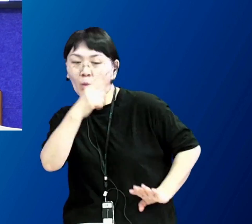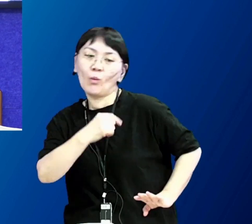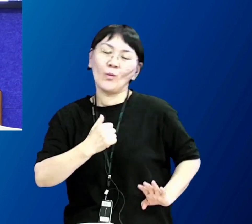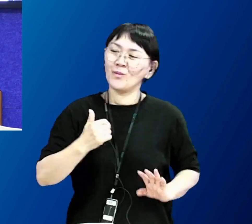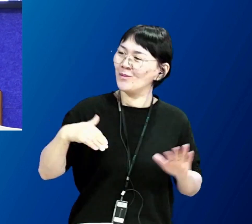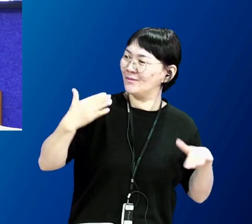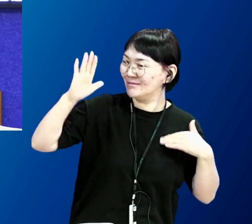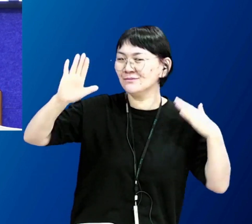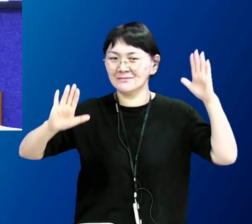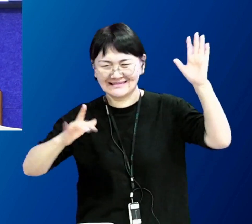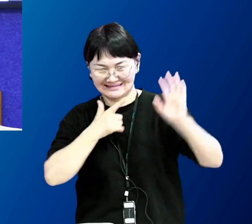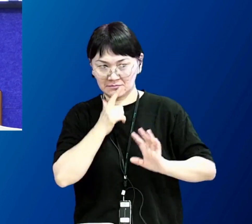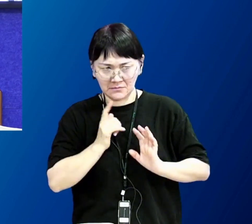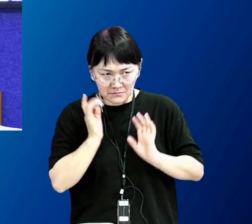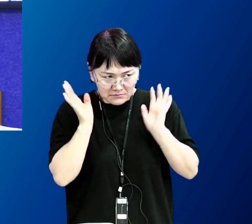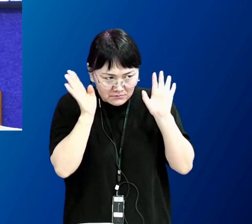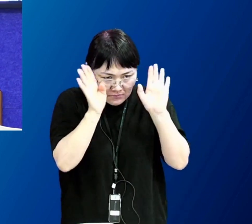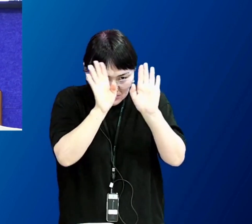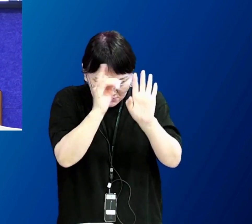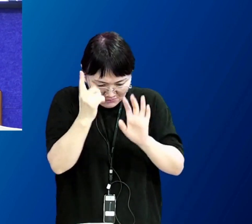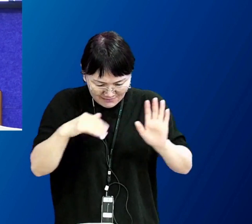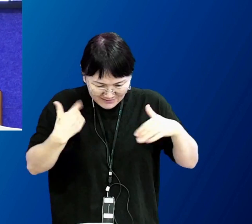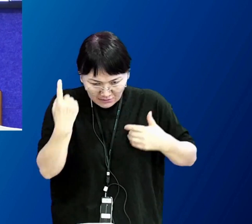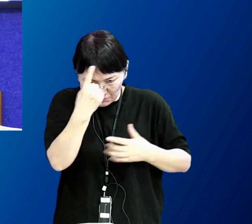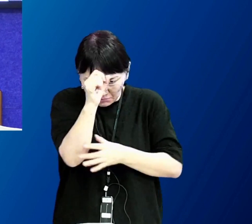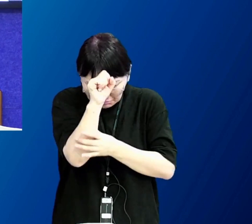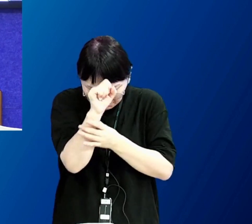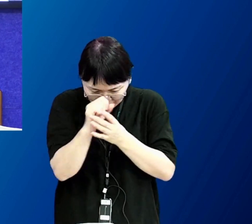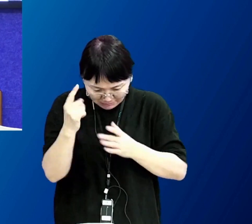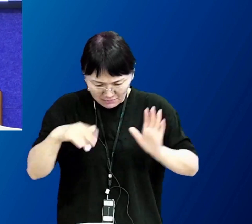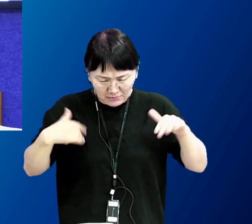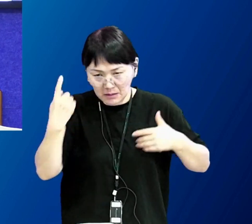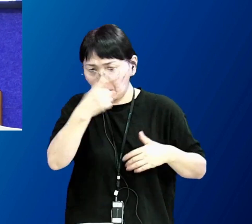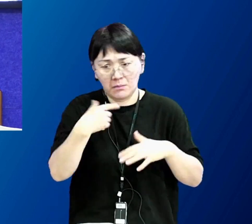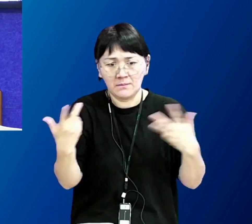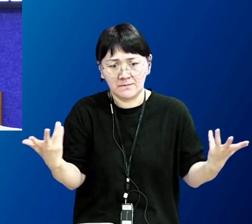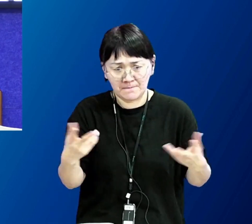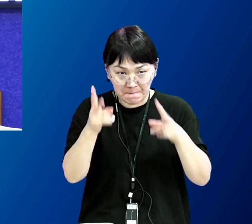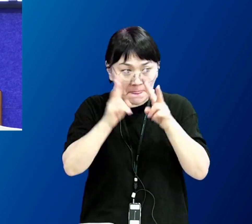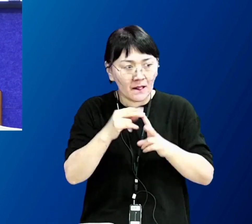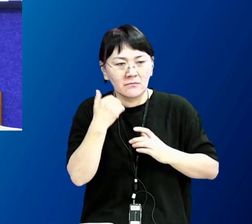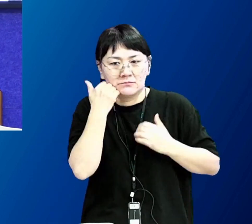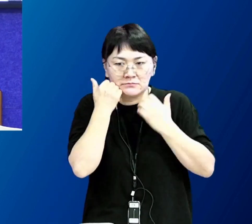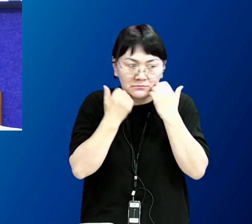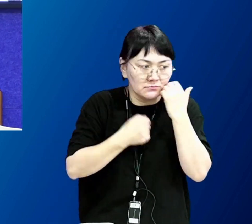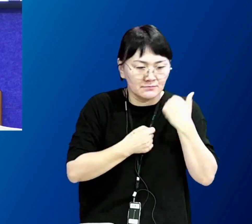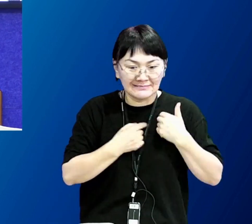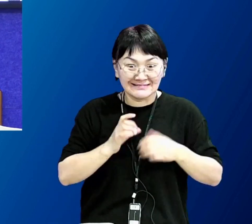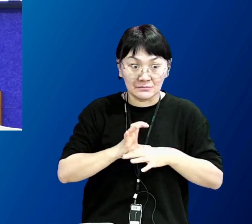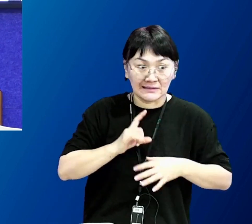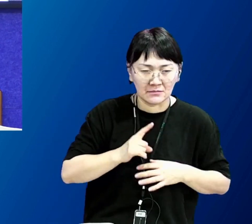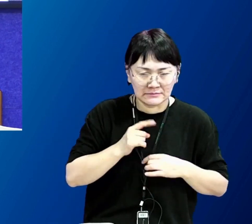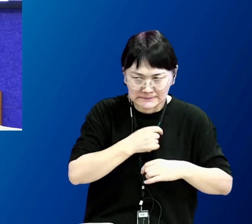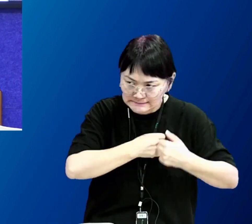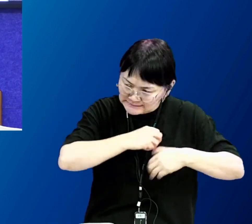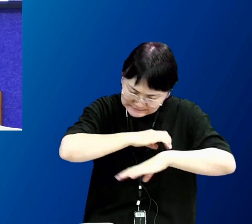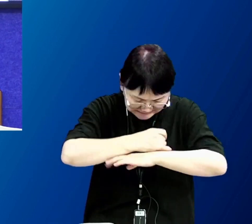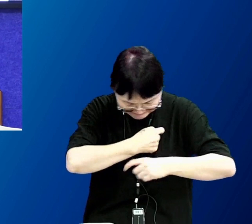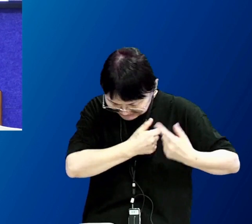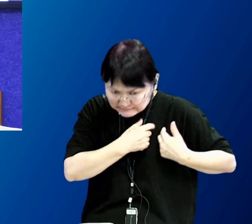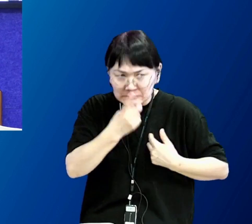сэтгэлд нь баяр хөөр гэдэг зүйл байхгүй болдог үргэлжид бурхны өмнө ичсэн тэмц